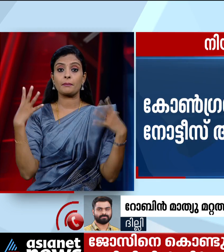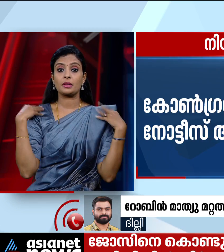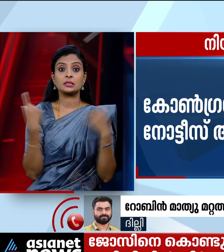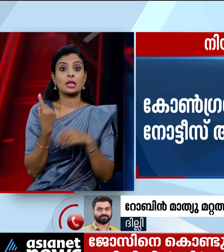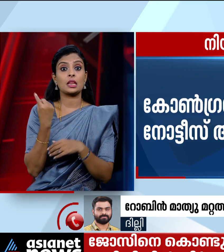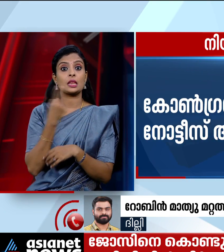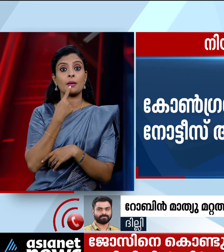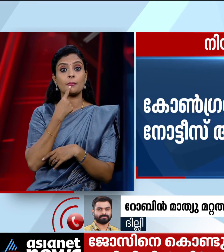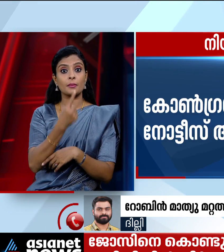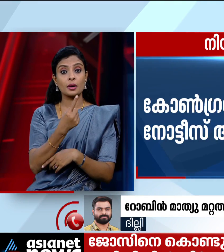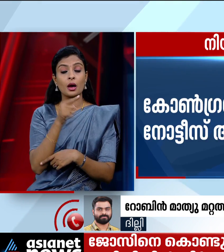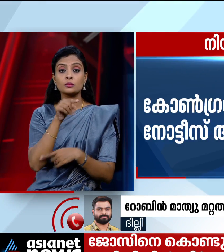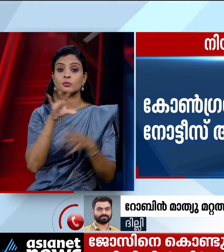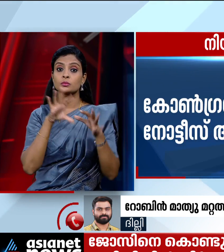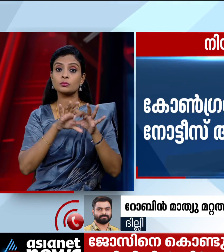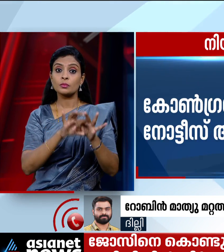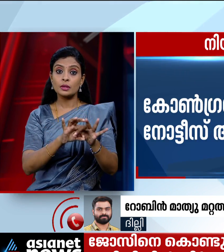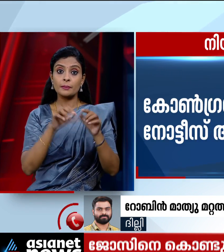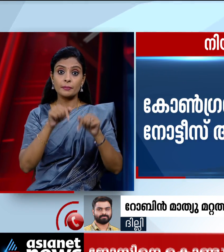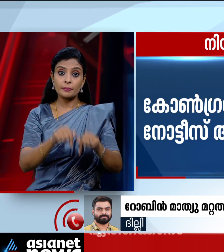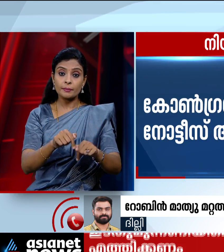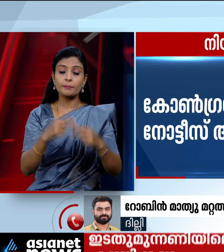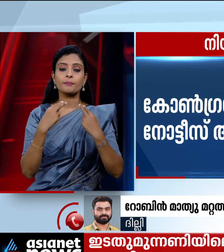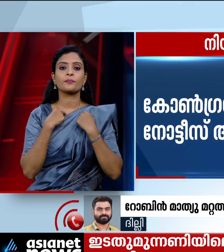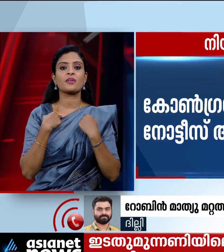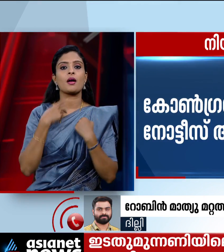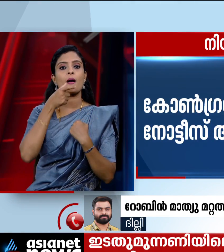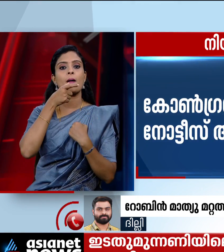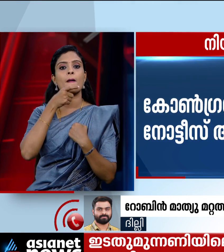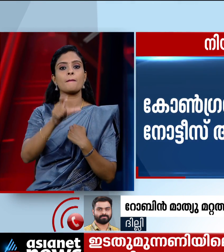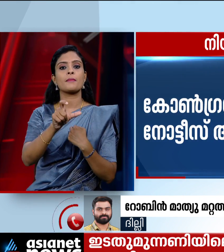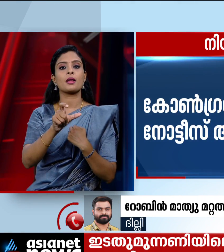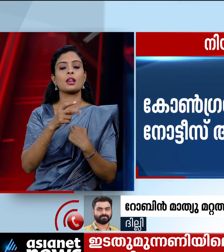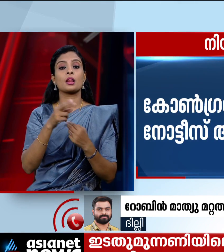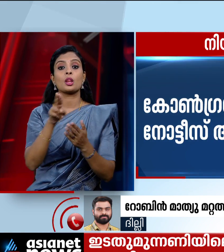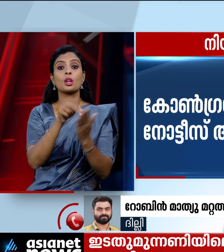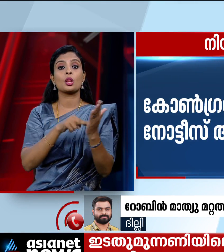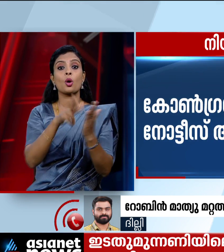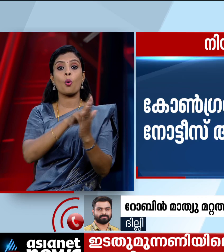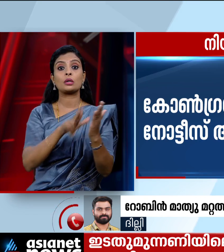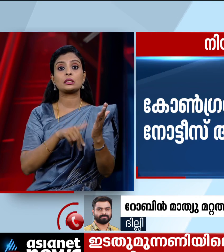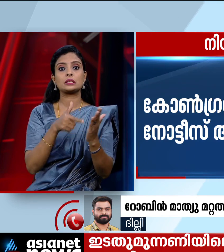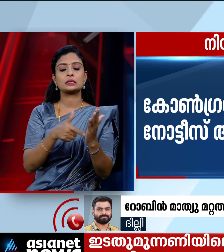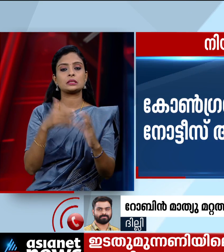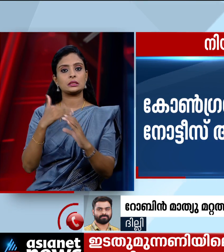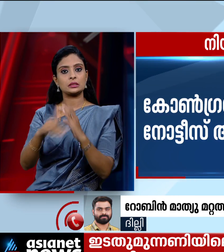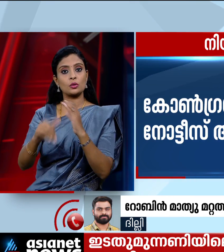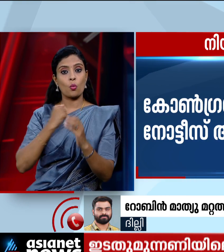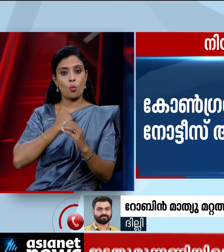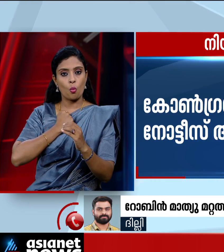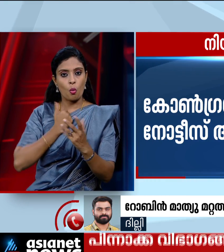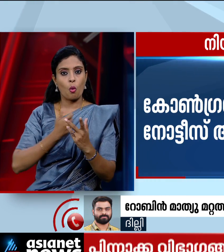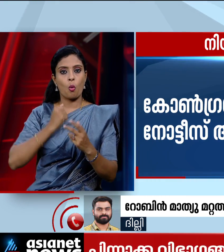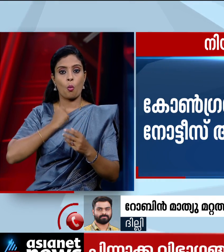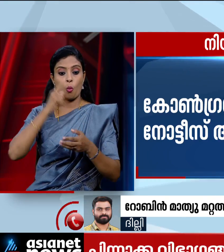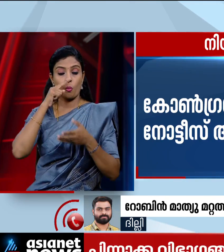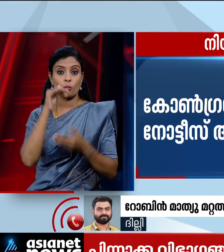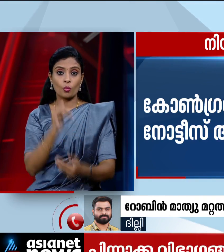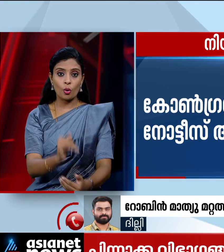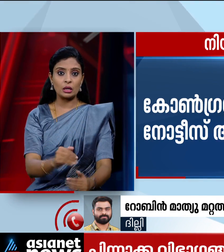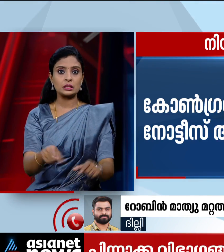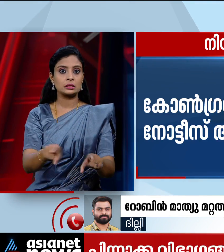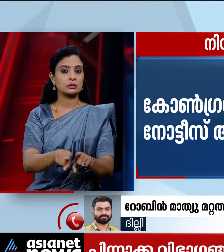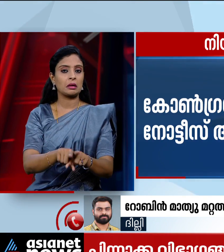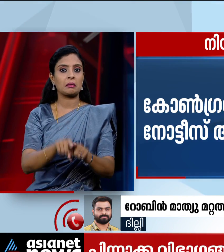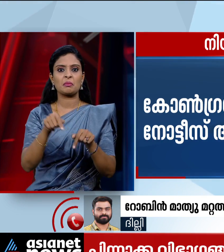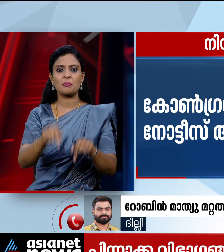എന്തായാലും അതിന്റെ അടിസ്ഥാനത്തിൽ ഇന്ന് വക്കീൽ നോട്ടീസ് അയച്ചിരിക്കുകയാണ്. തന്നെ രാഷ്ട്രീയപരമായും തന്റെ മകളെ വ്യക്തിഹത്യ നടത്തുന്ന രീതിയിലാണ് കോൺഗ്രസിന്റെ ആരോപണം എന്ന് ഉന്നയിച്ചുകൊണ്ടാണ്